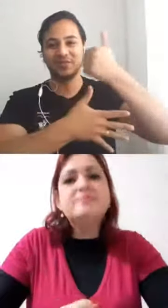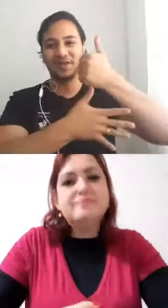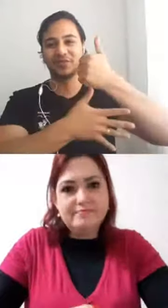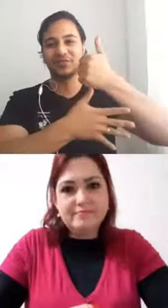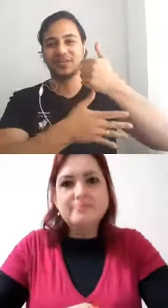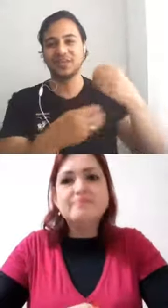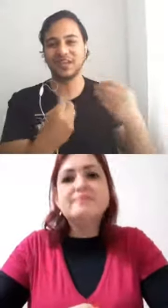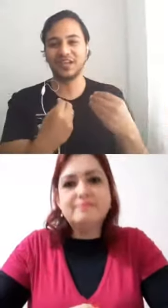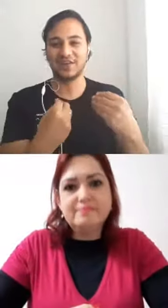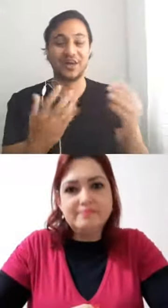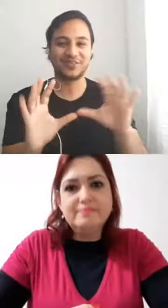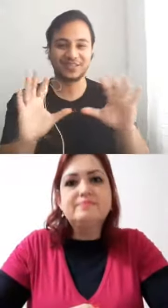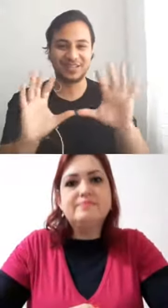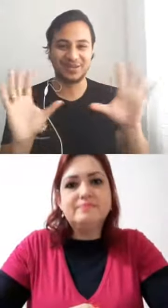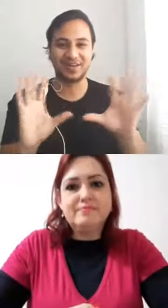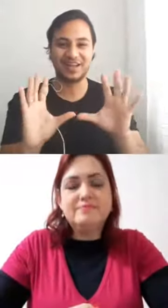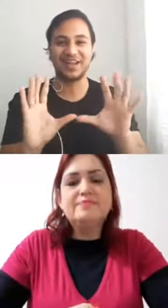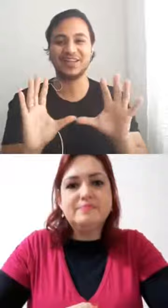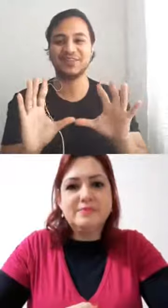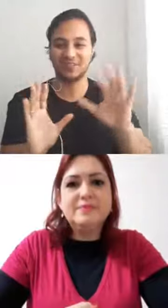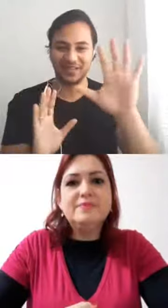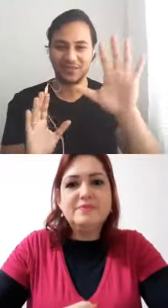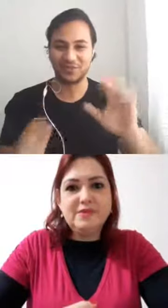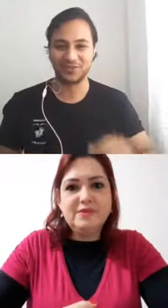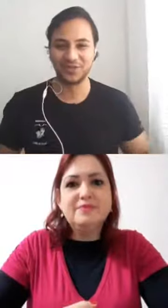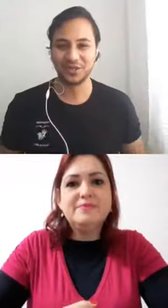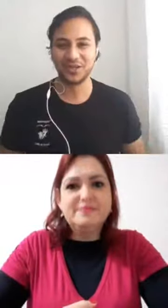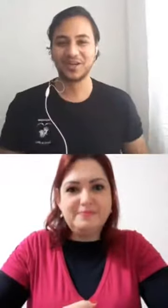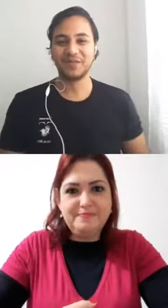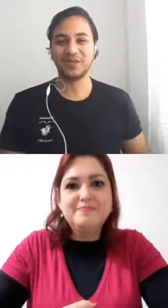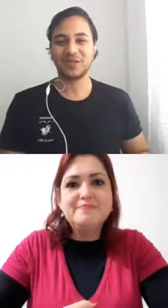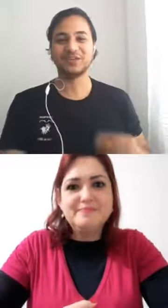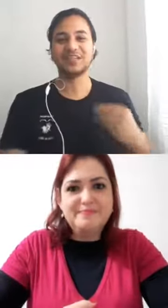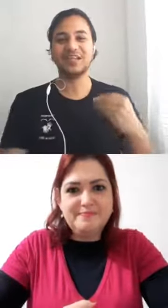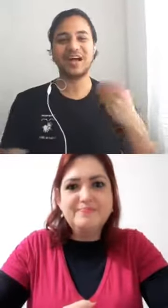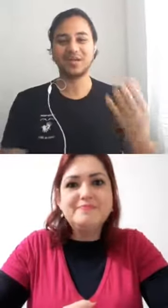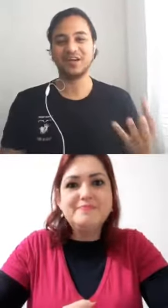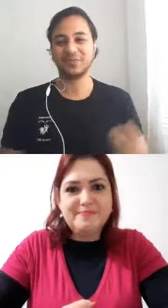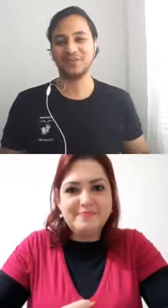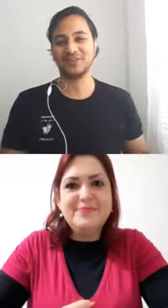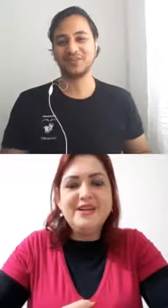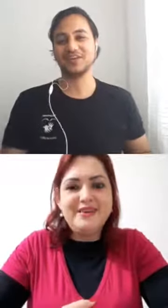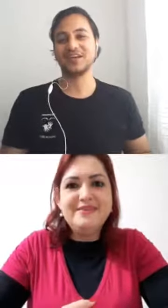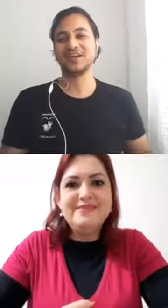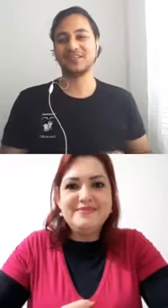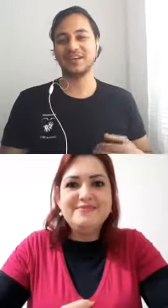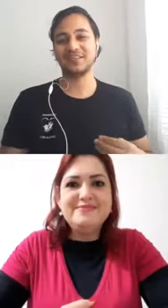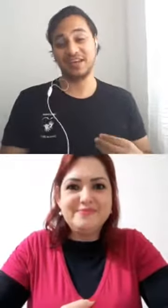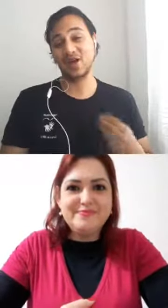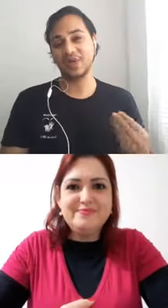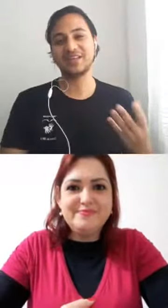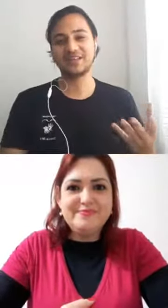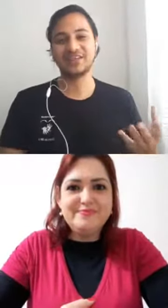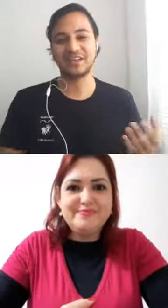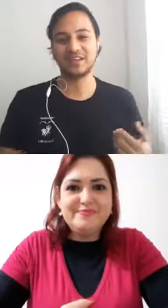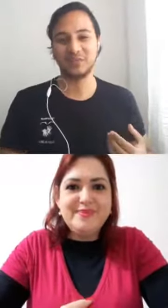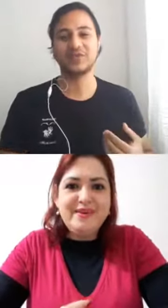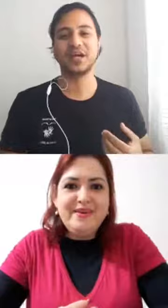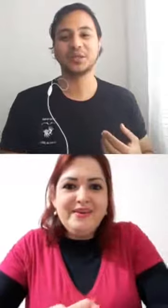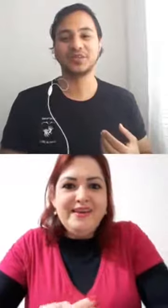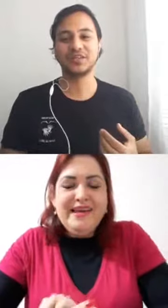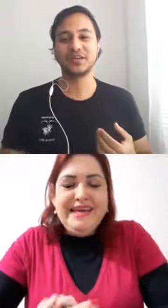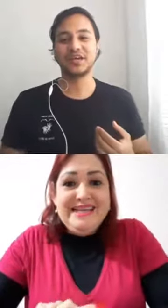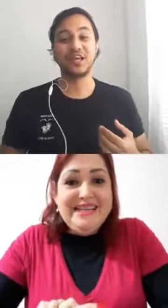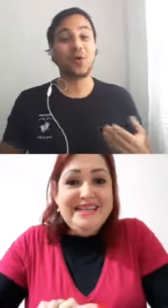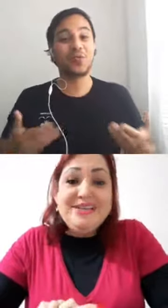do privilégio ouvinte. Queria agora que você dê uma clareada, vou te mandar depois o vídeo. O que você acha a respeito disso? Aham. Né? Realmente existe, né, esse